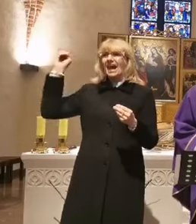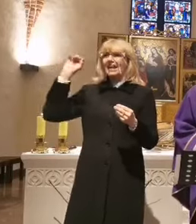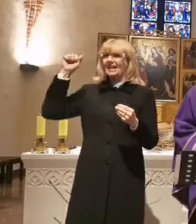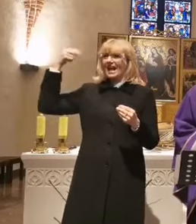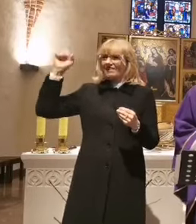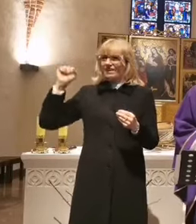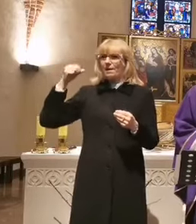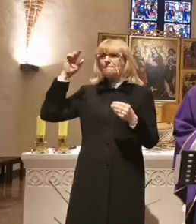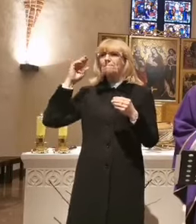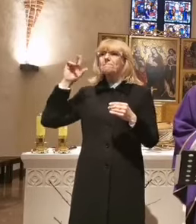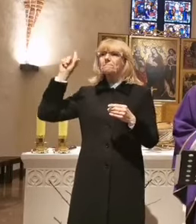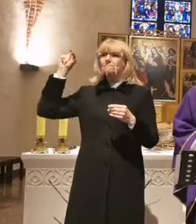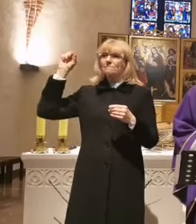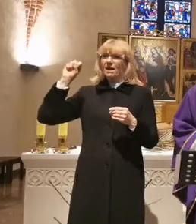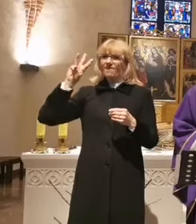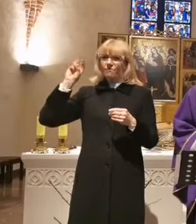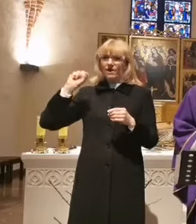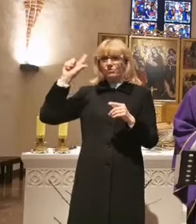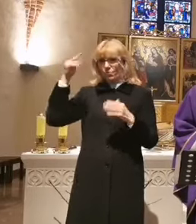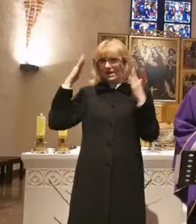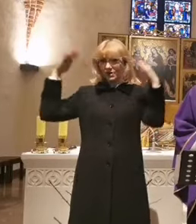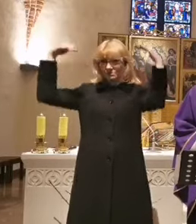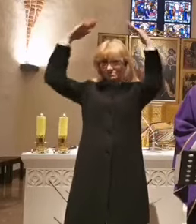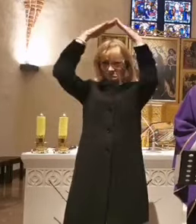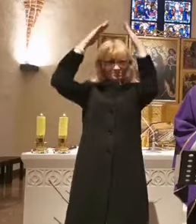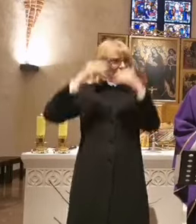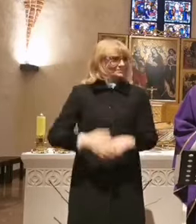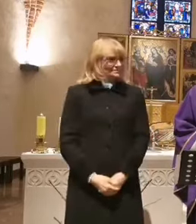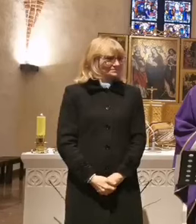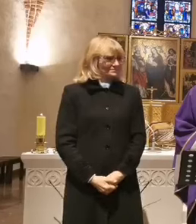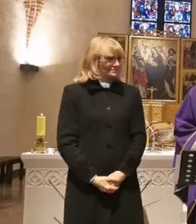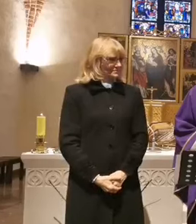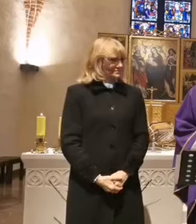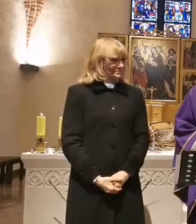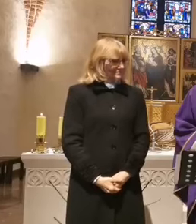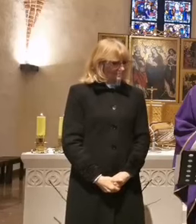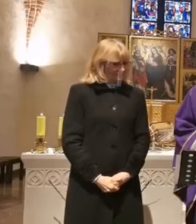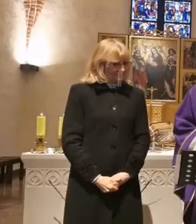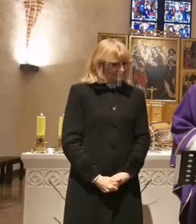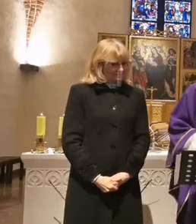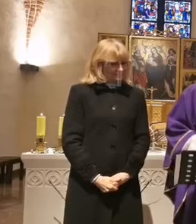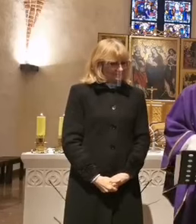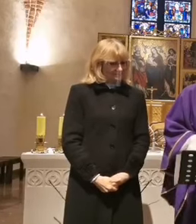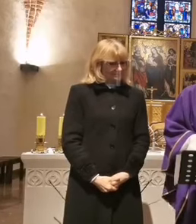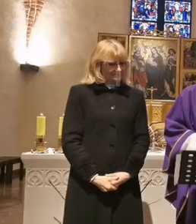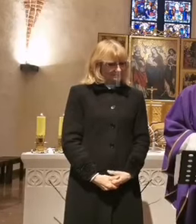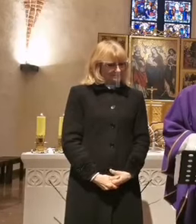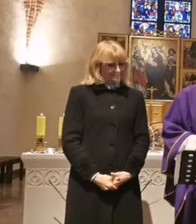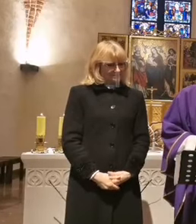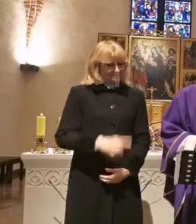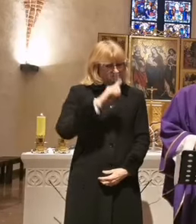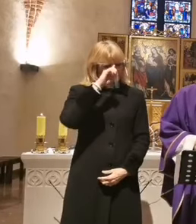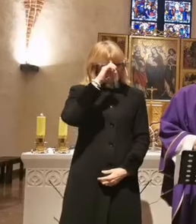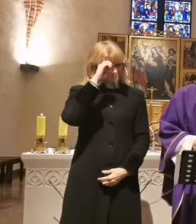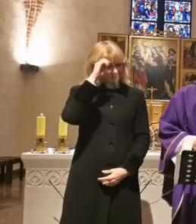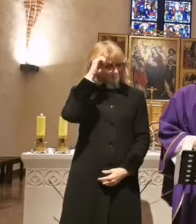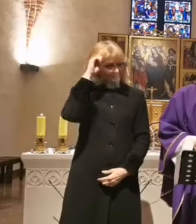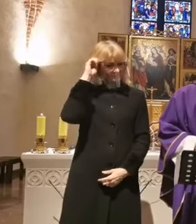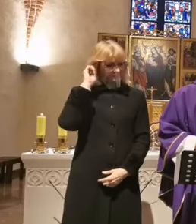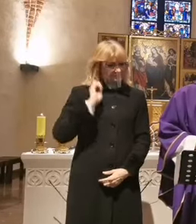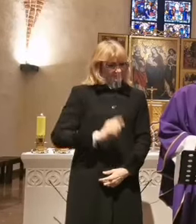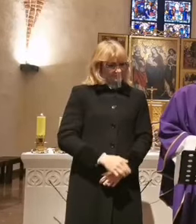Ma molti anni dopo, quando sono venuto in Italia per studiare, ho fatto una ricerca sulla filosofia